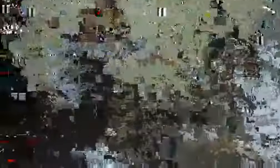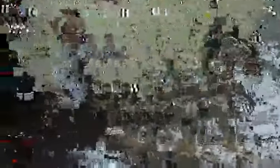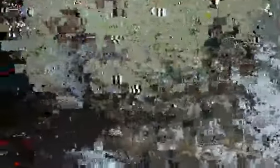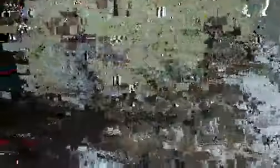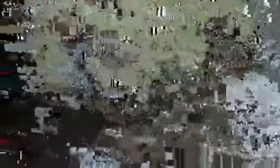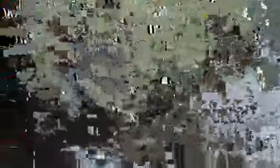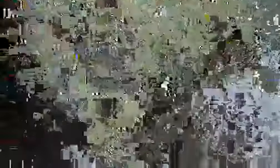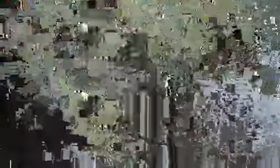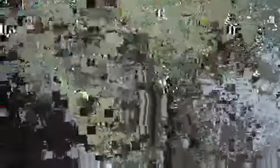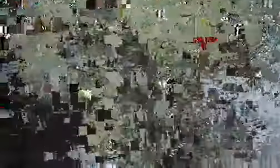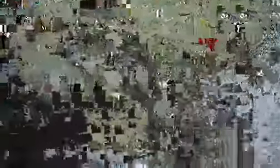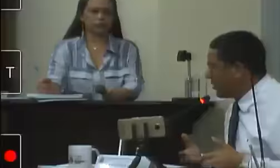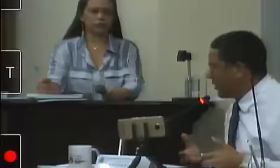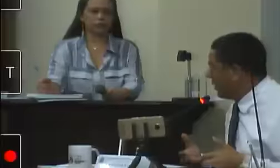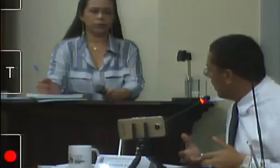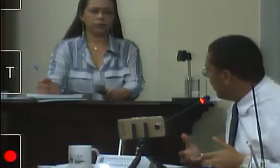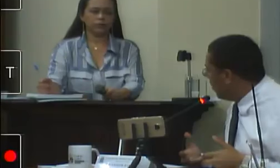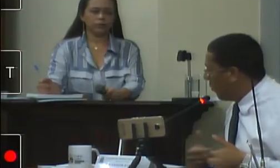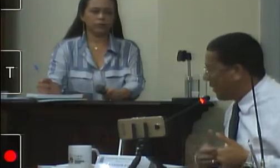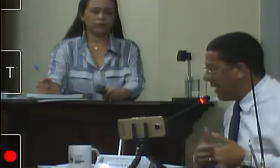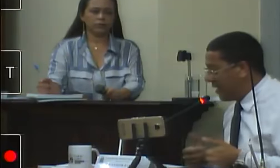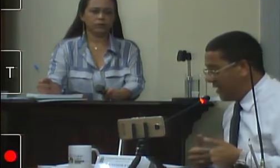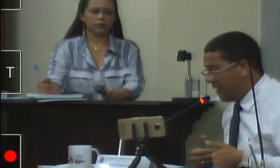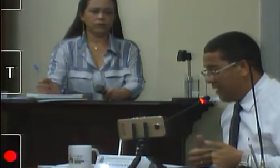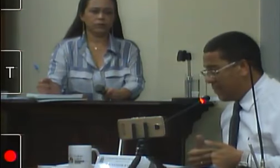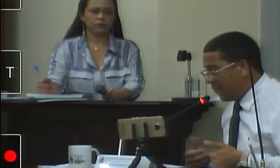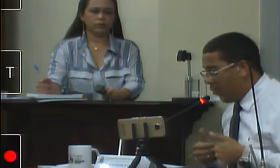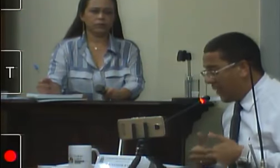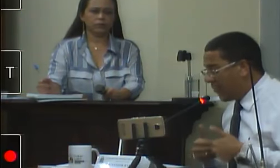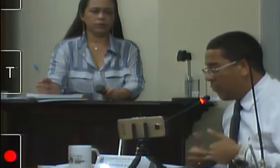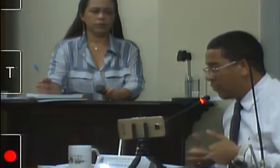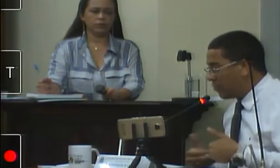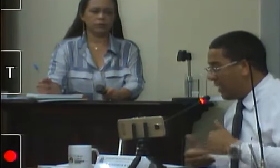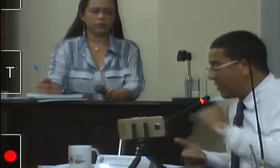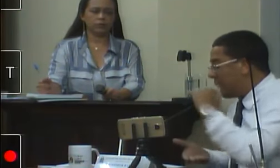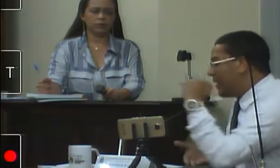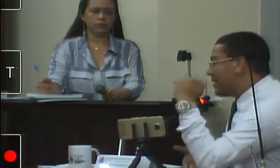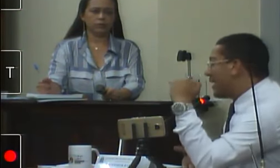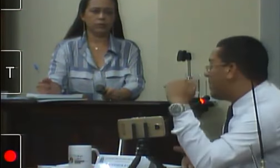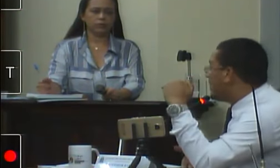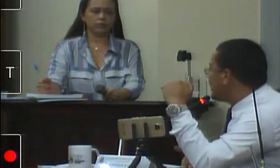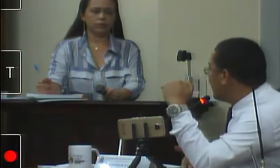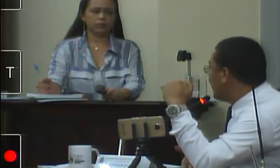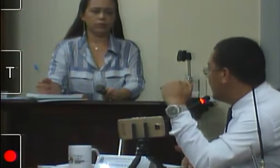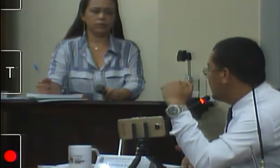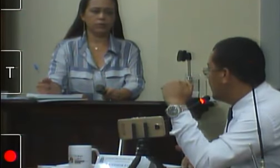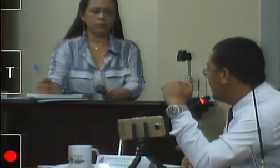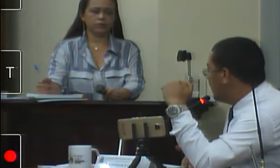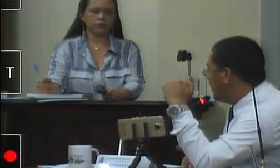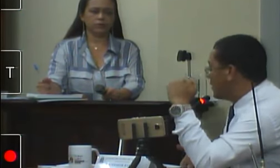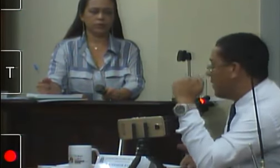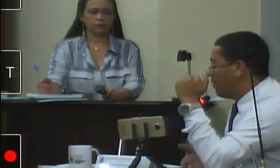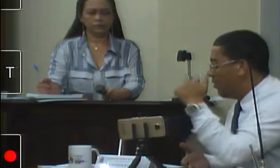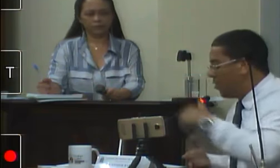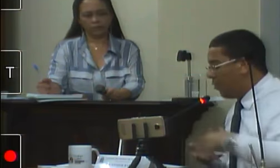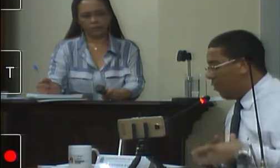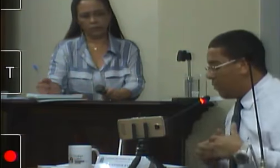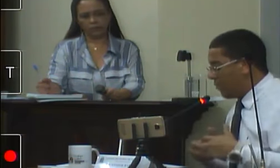haja alguma problemática? Porque me cobraram muito. Minha água está preta. Quem que faz essa análise?